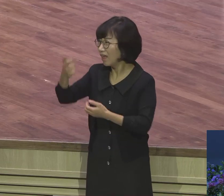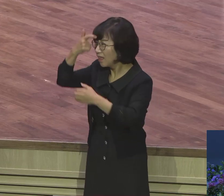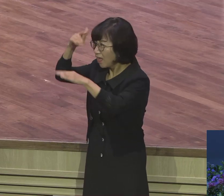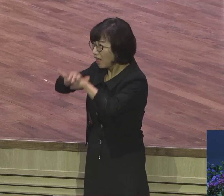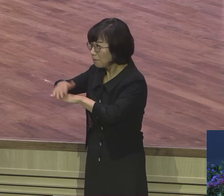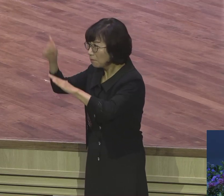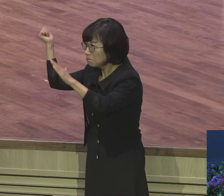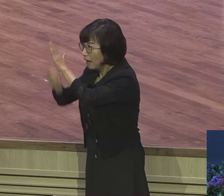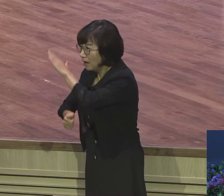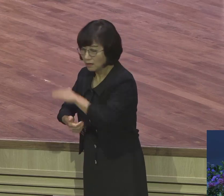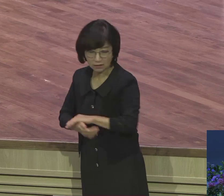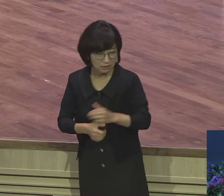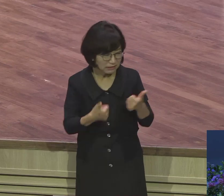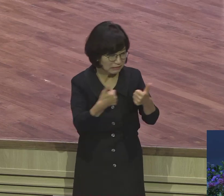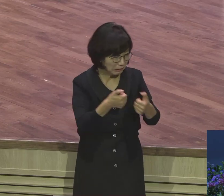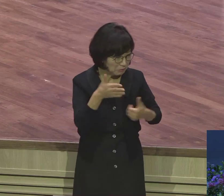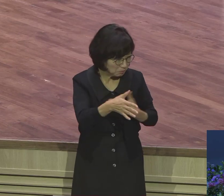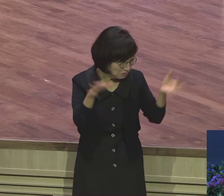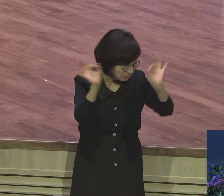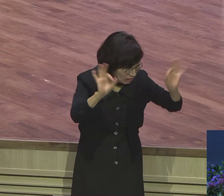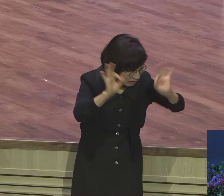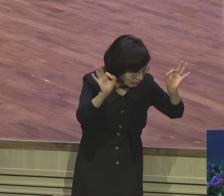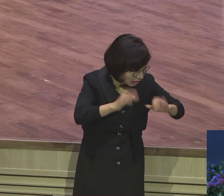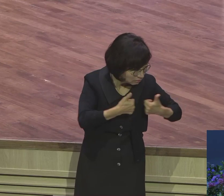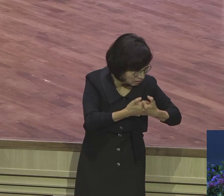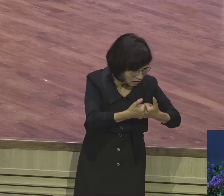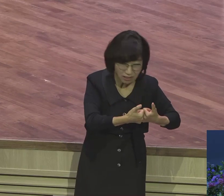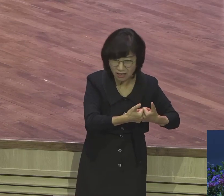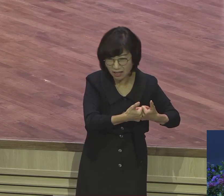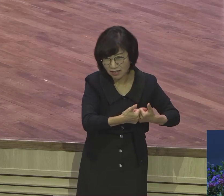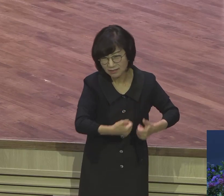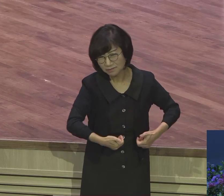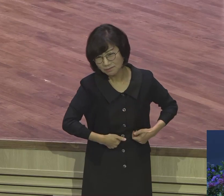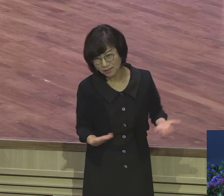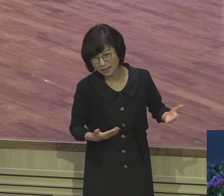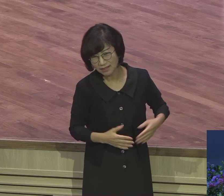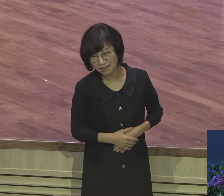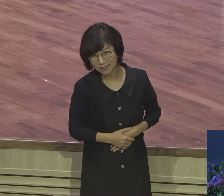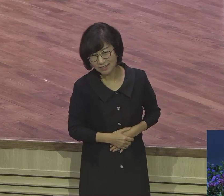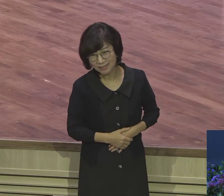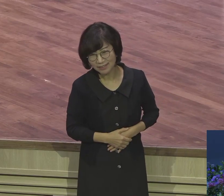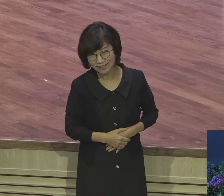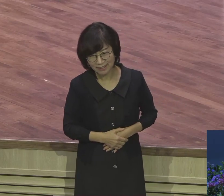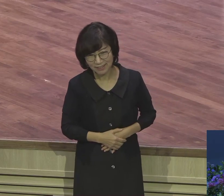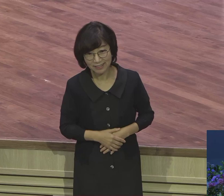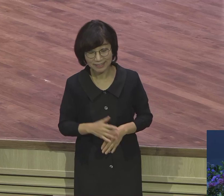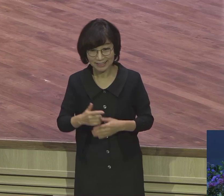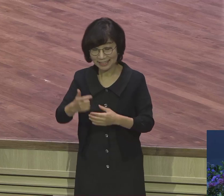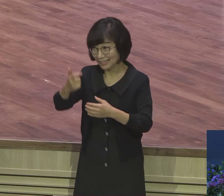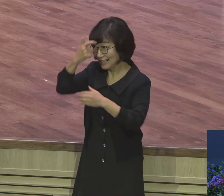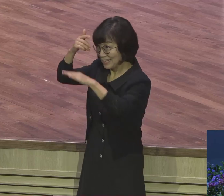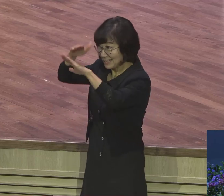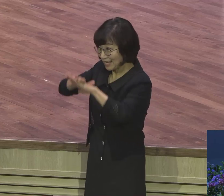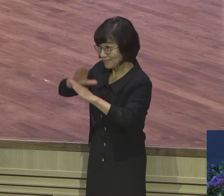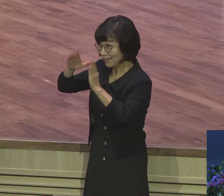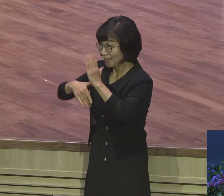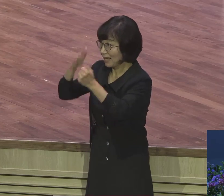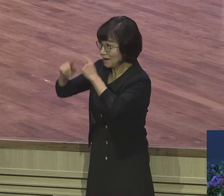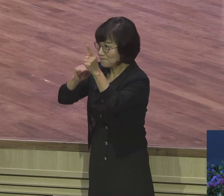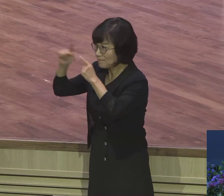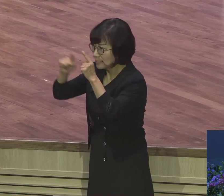상담하다. 하나님 없으신 인간과 인간이 되어요. 하나님 앞에 예배들 예배 시간 답이 정답이지.